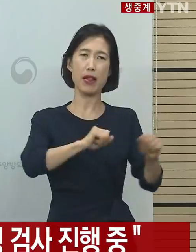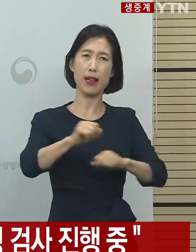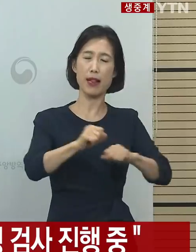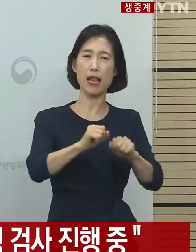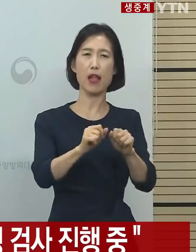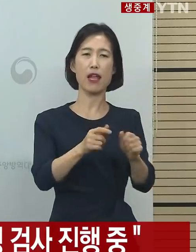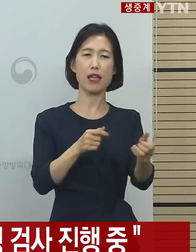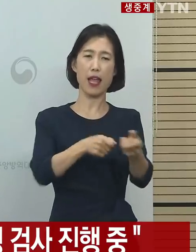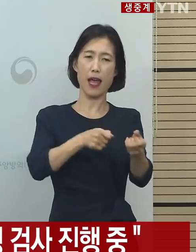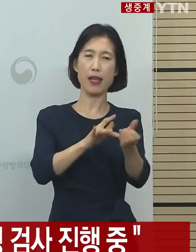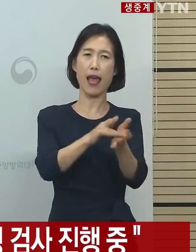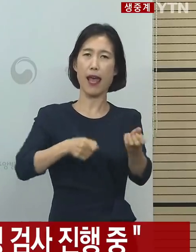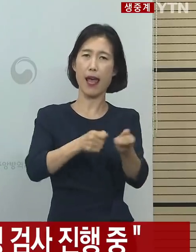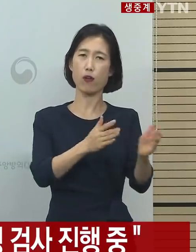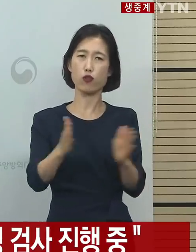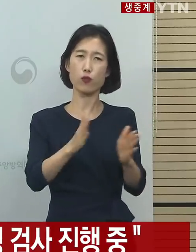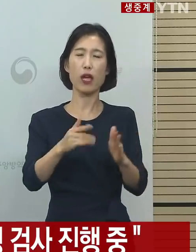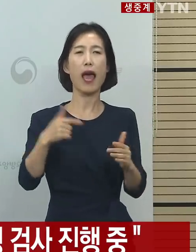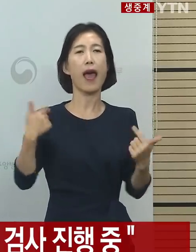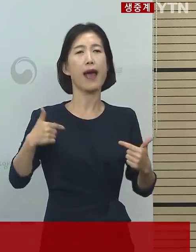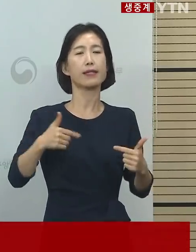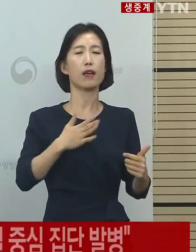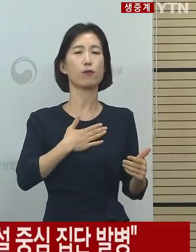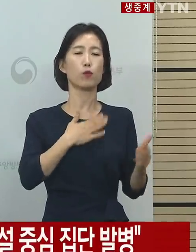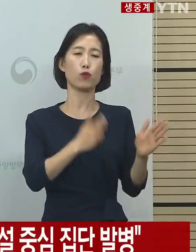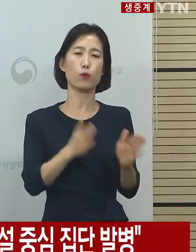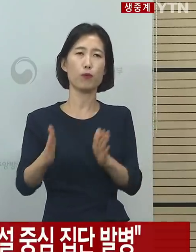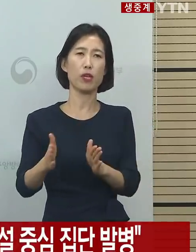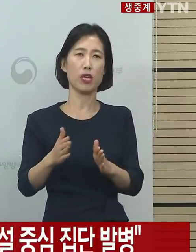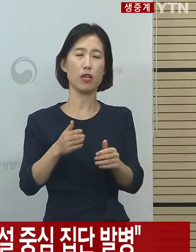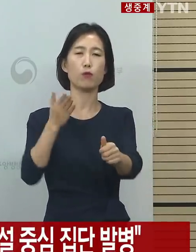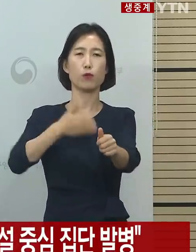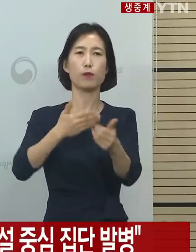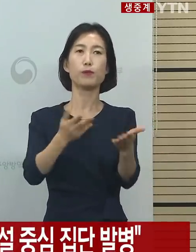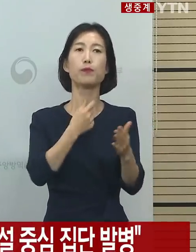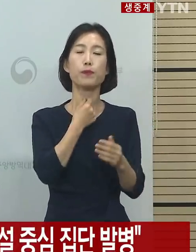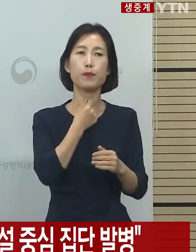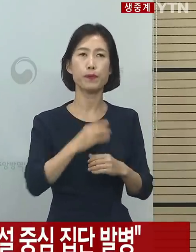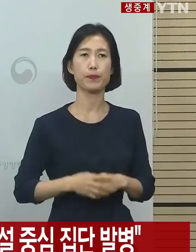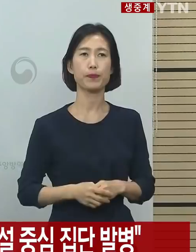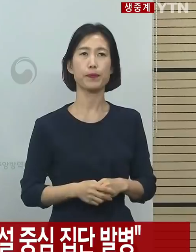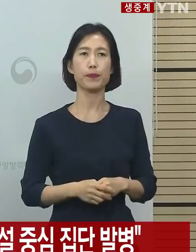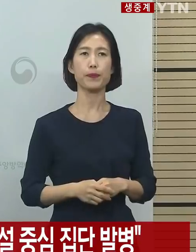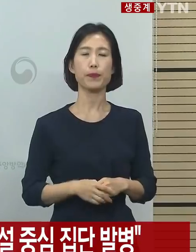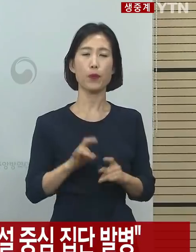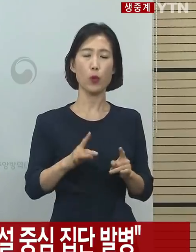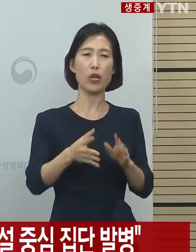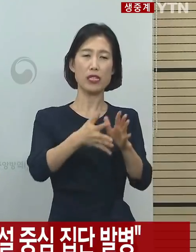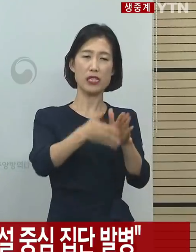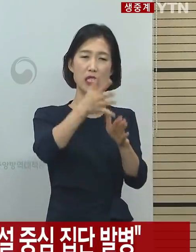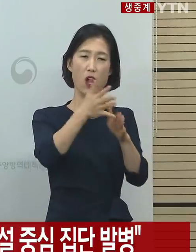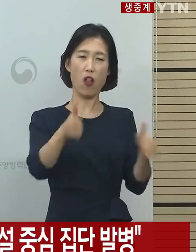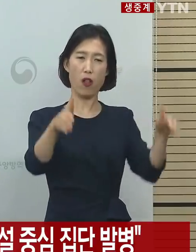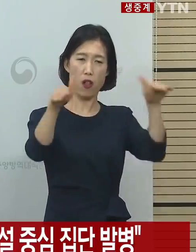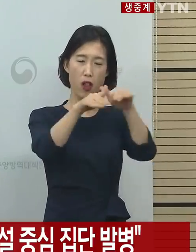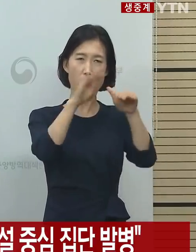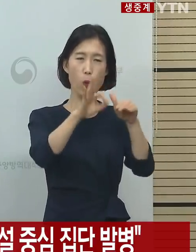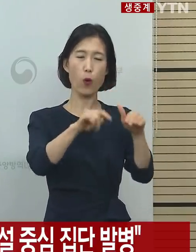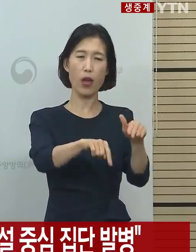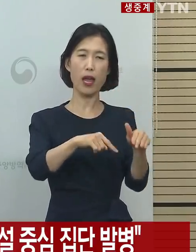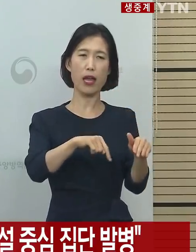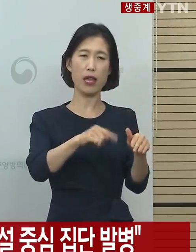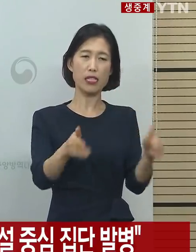방역 조치가 이루어질수록 철저한 준비를 해주실 것을 당부를 드립니다. 각 시설들은